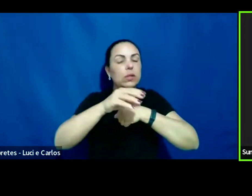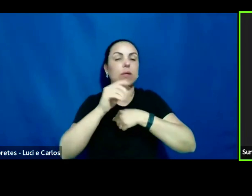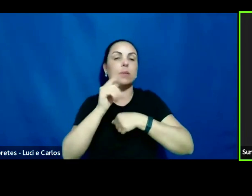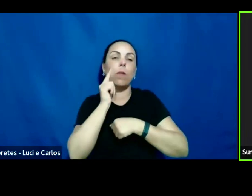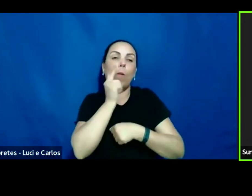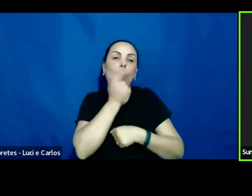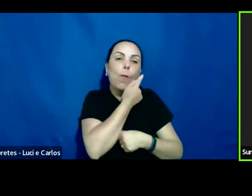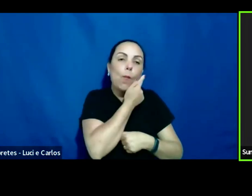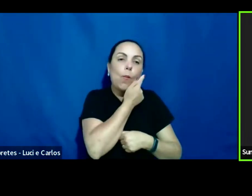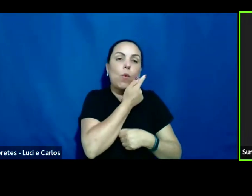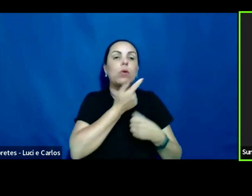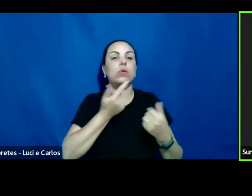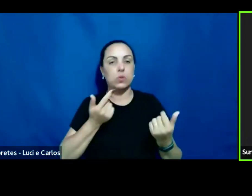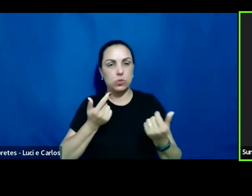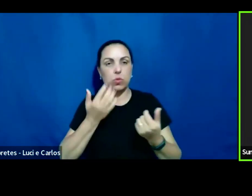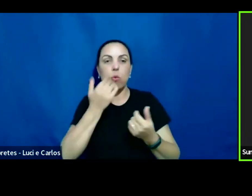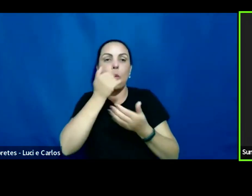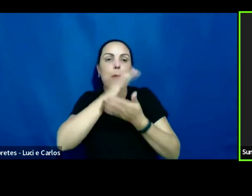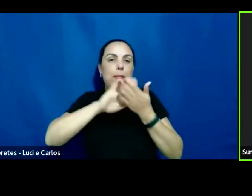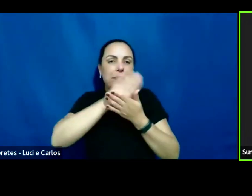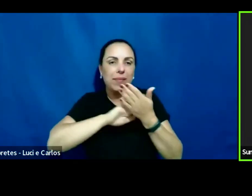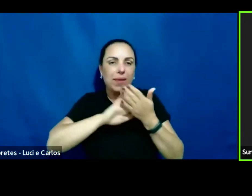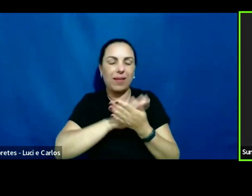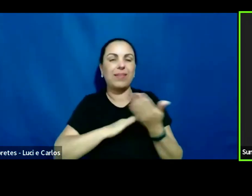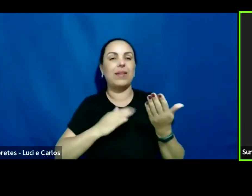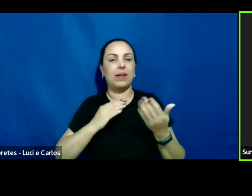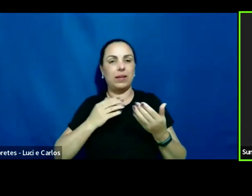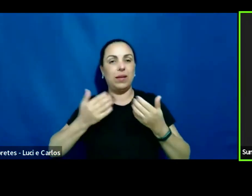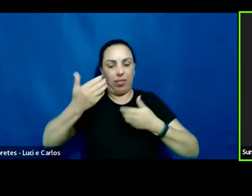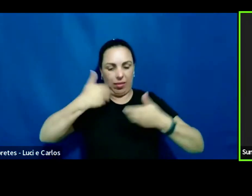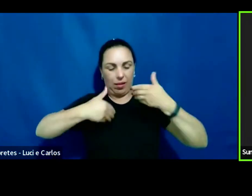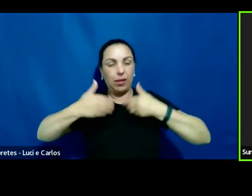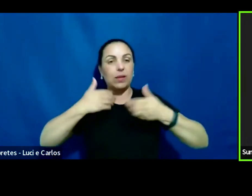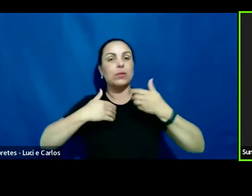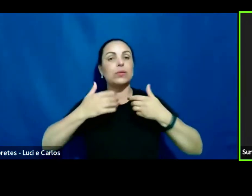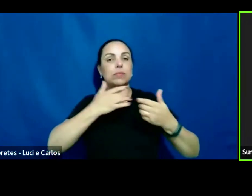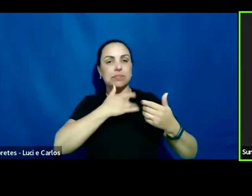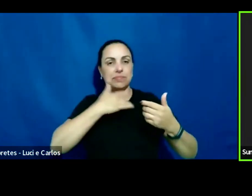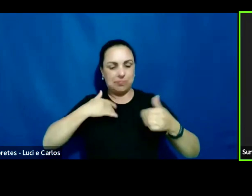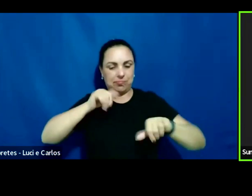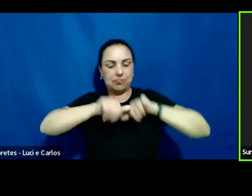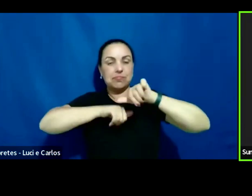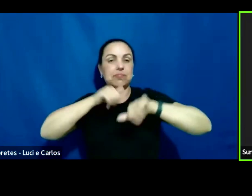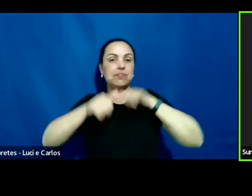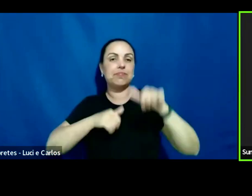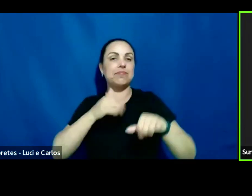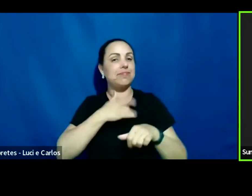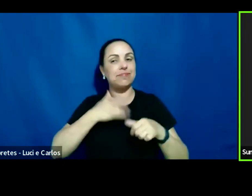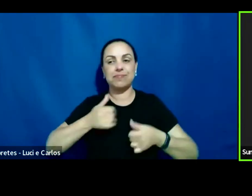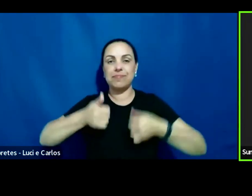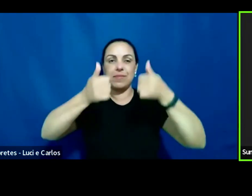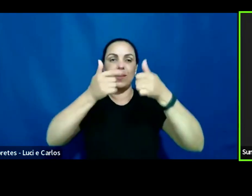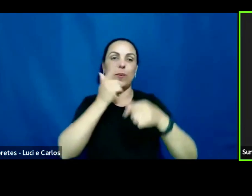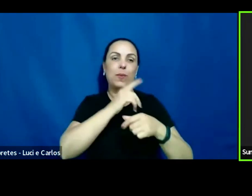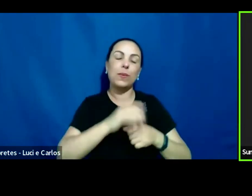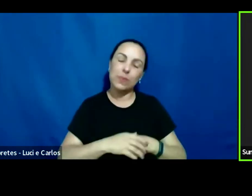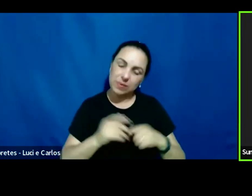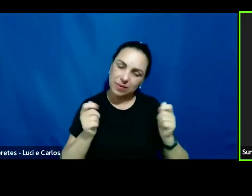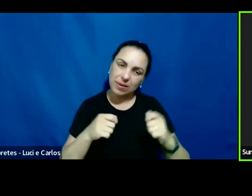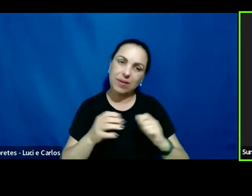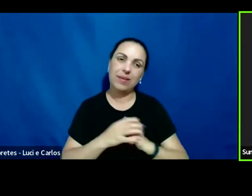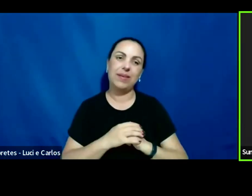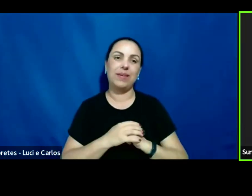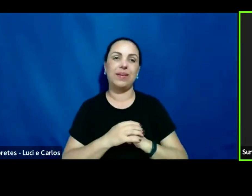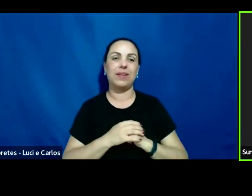está estressado e está comendo, você não está digerindo bem. Isso prejudica você, a sua saúde, o seu